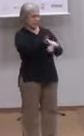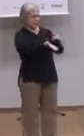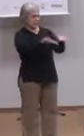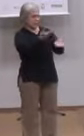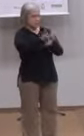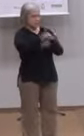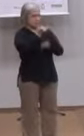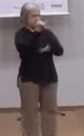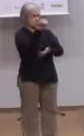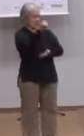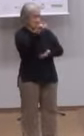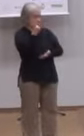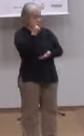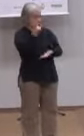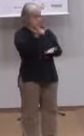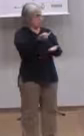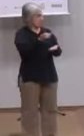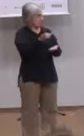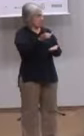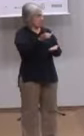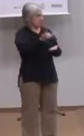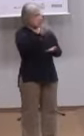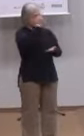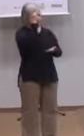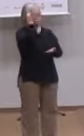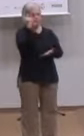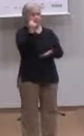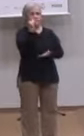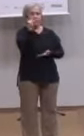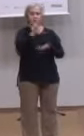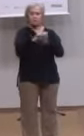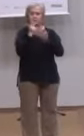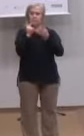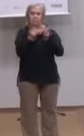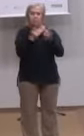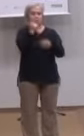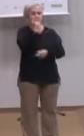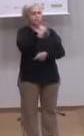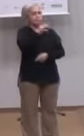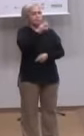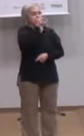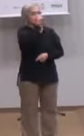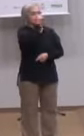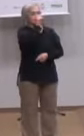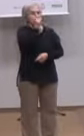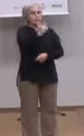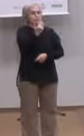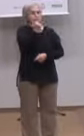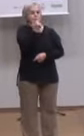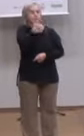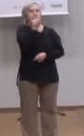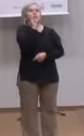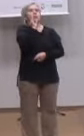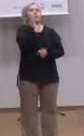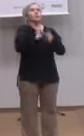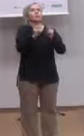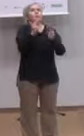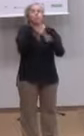uma ligação e dizer, ouvi a esposa de um paciente dizer, ele não está conseguindo respirar nem engolir, o que, que eu